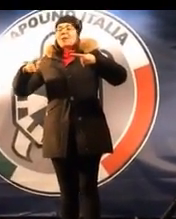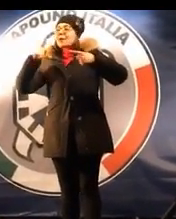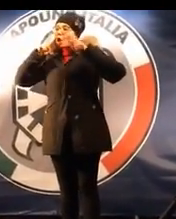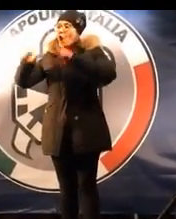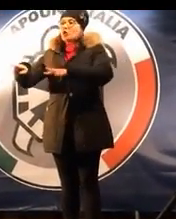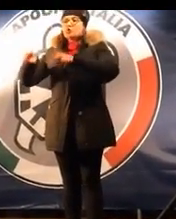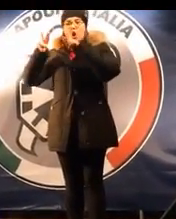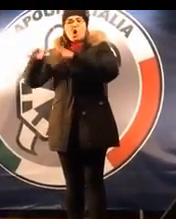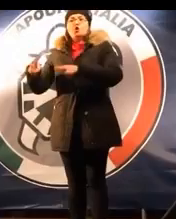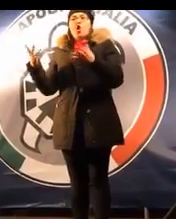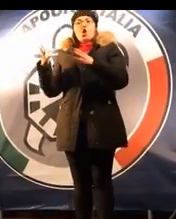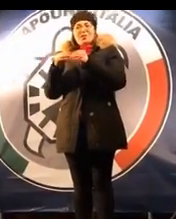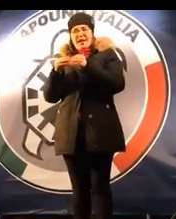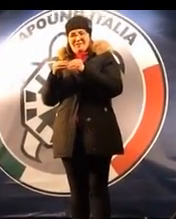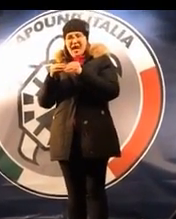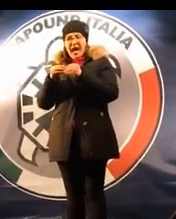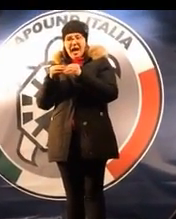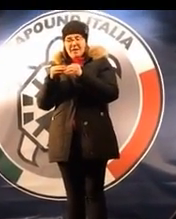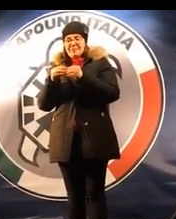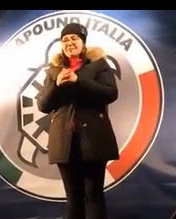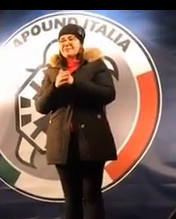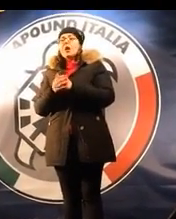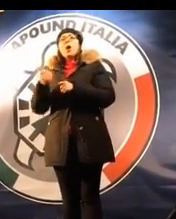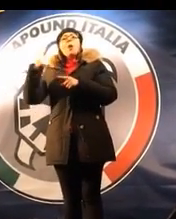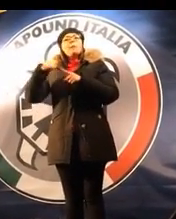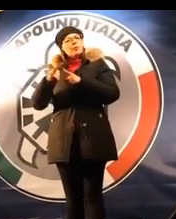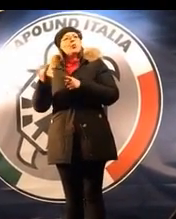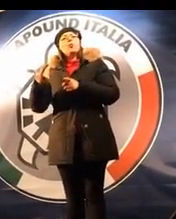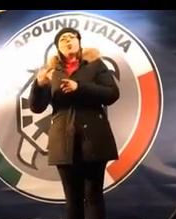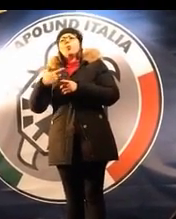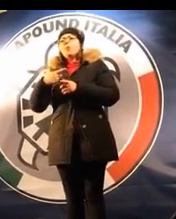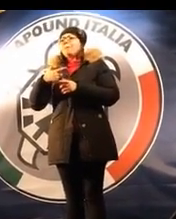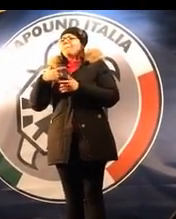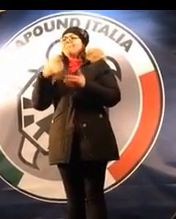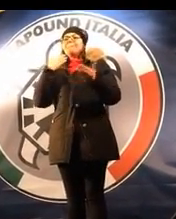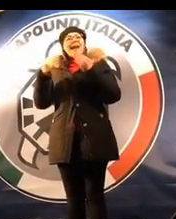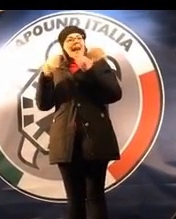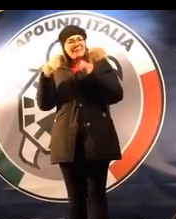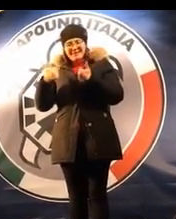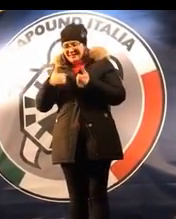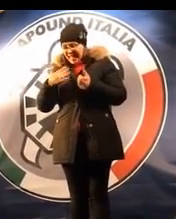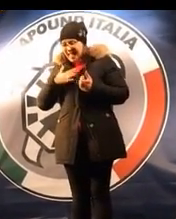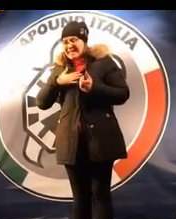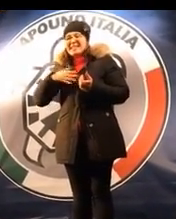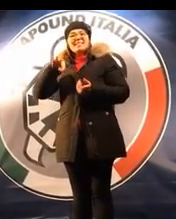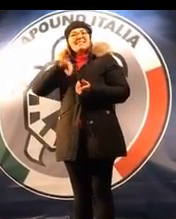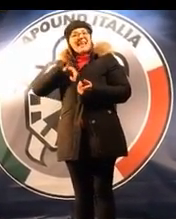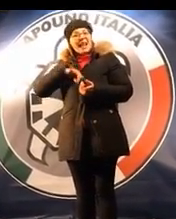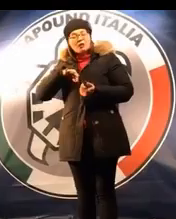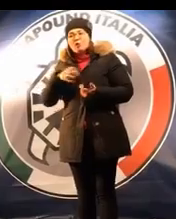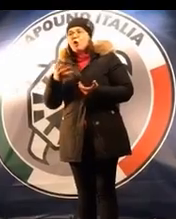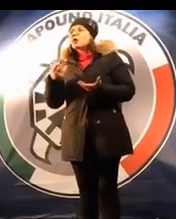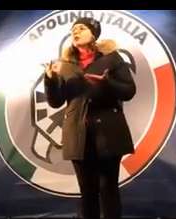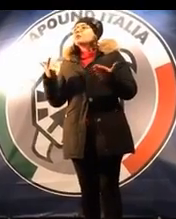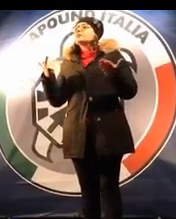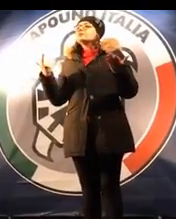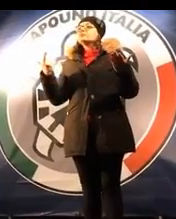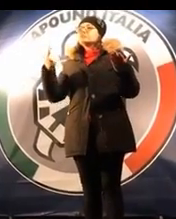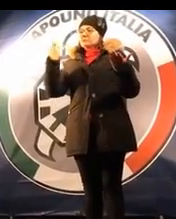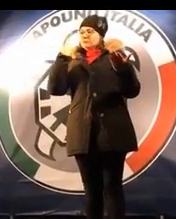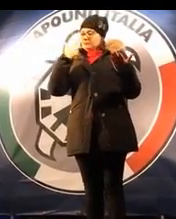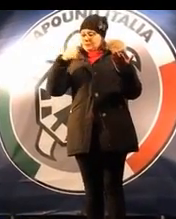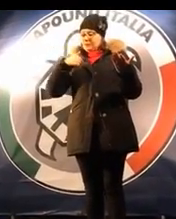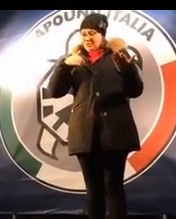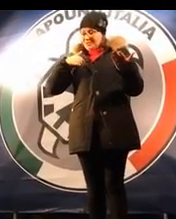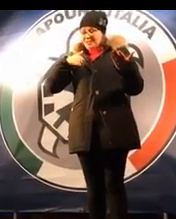ma anche la presenza poi dei nostri parlamentari e senatori nei quartieri difficili, perché questo noi vogliamo fare, vogliamo portare fuori